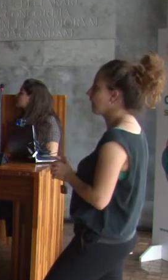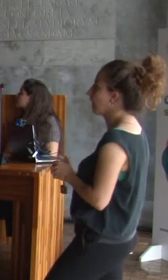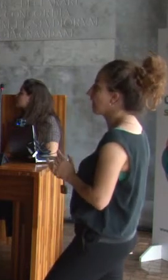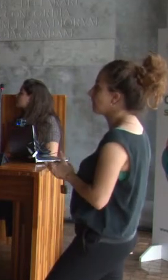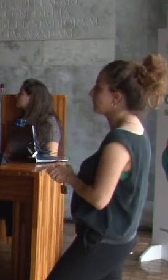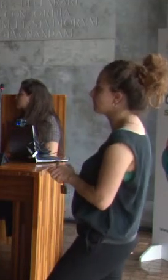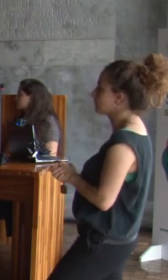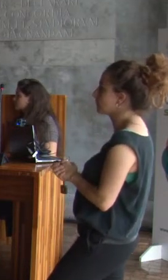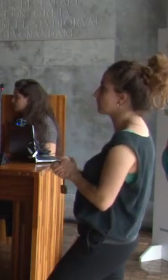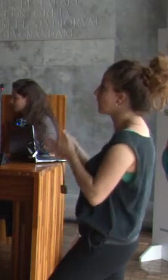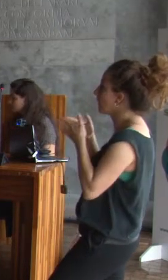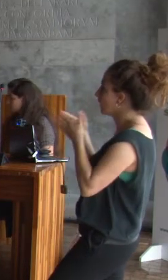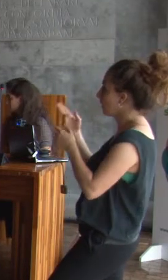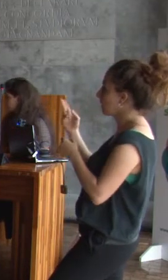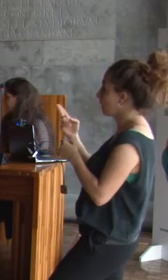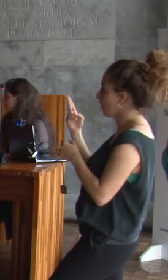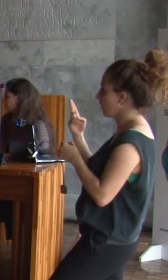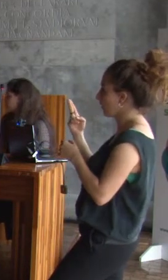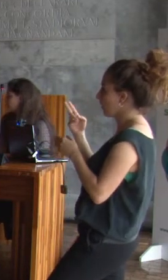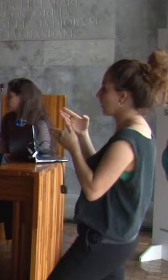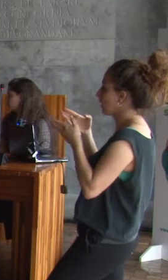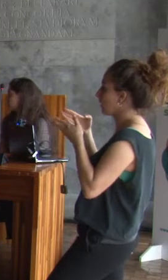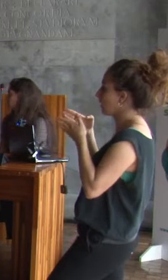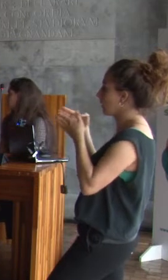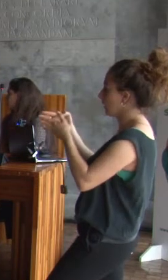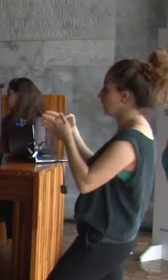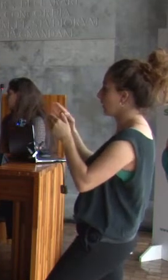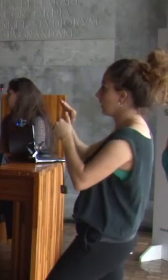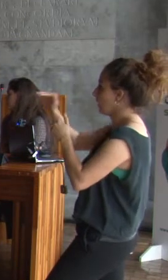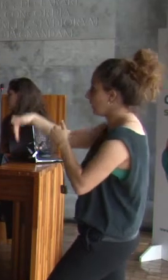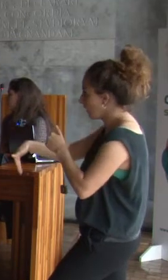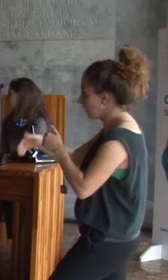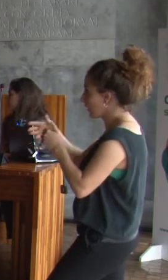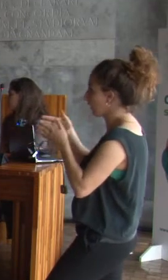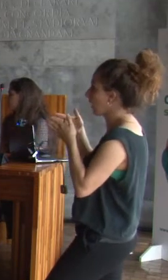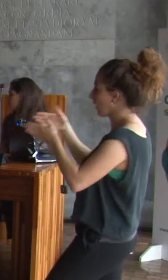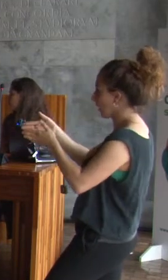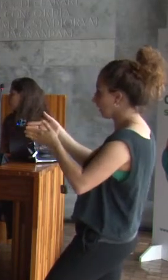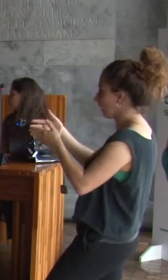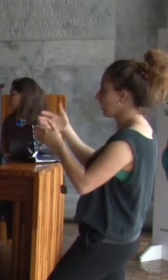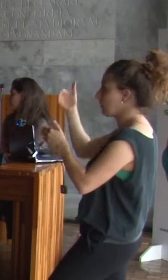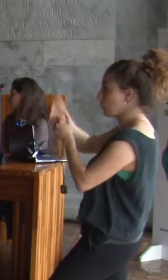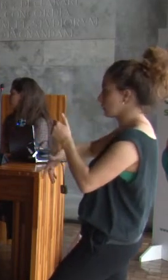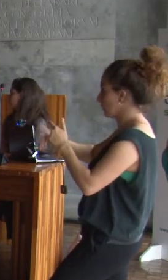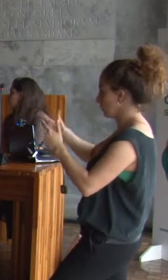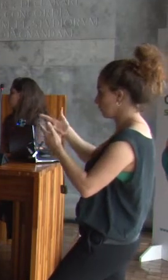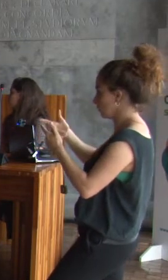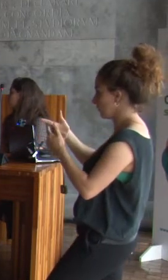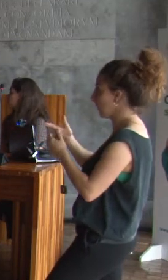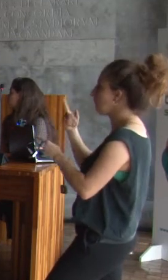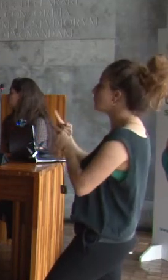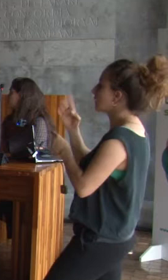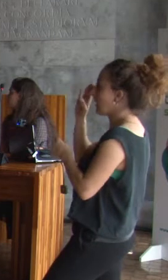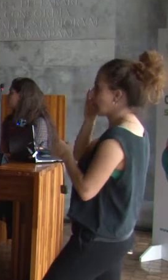Morta is a street that dead ends in a canal. There is no protection whatsoever. So you need to be